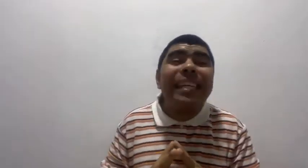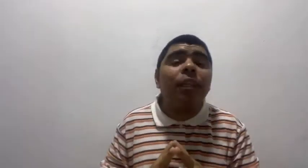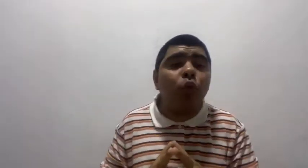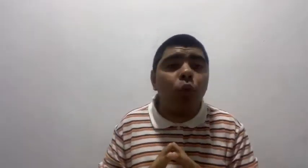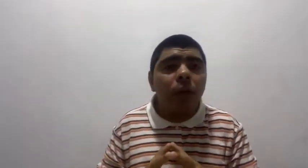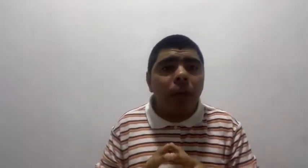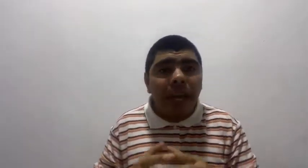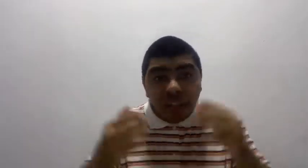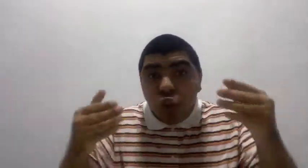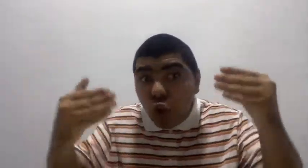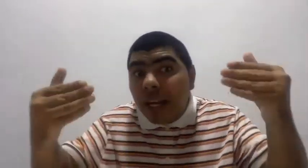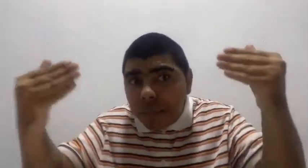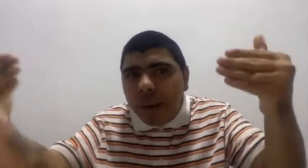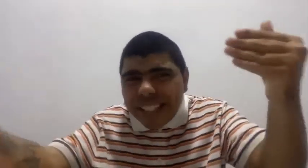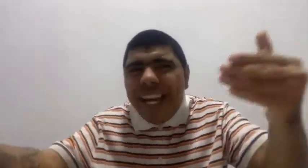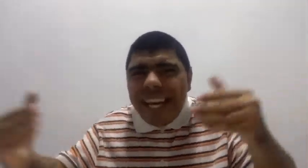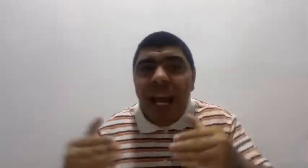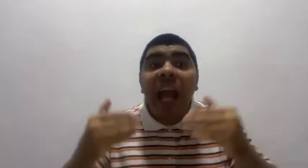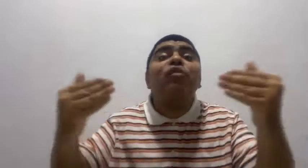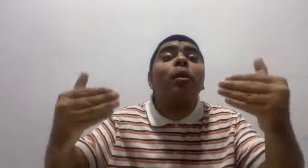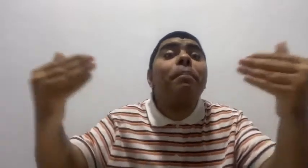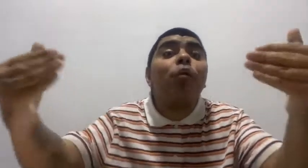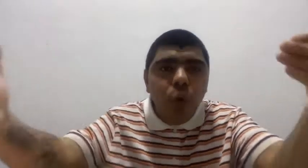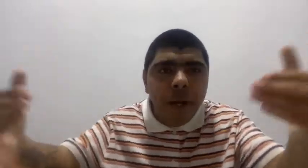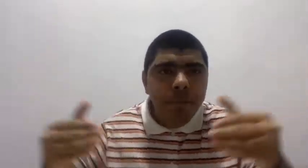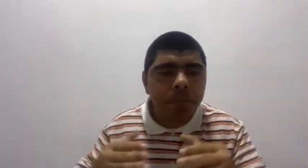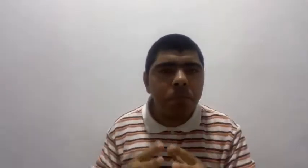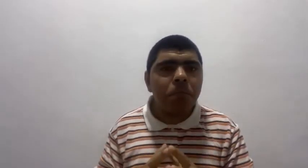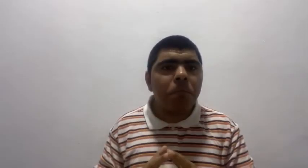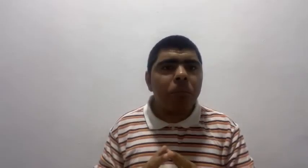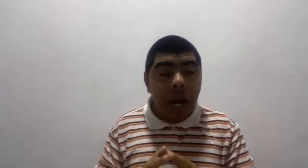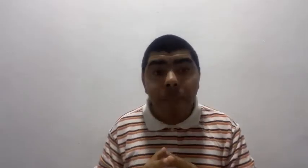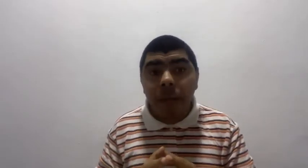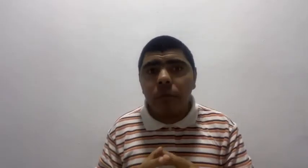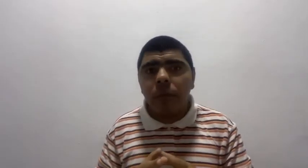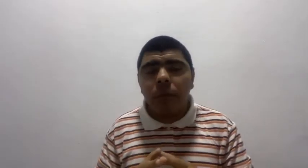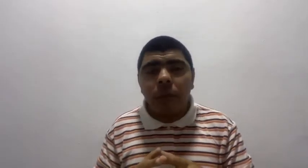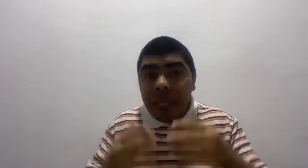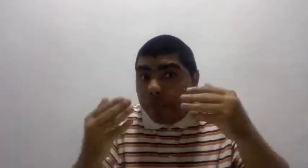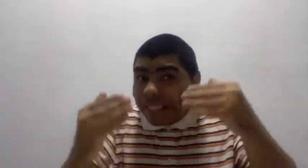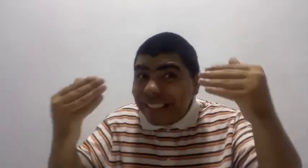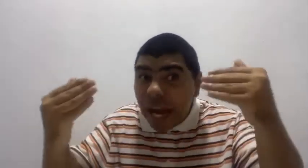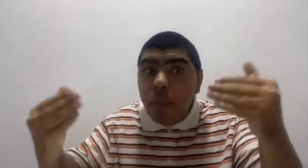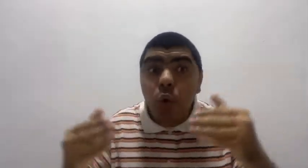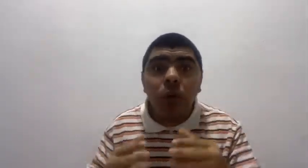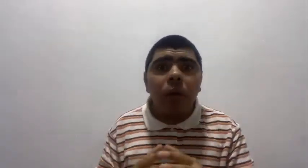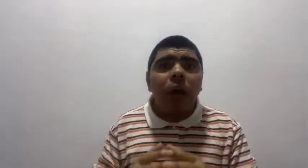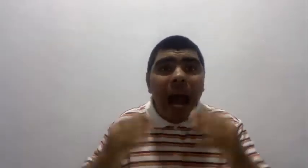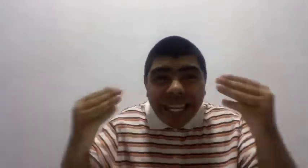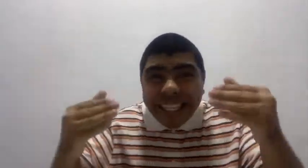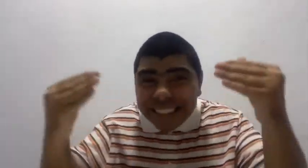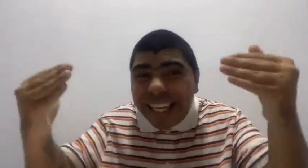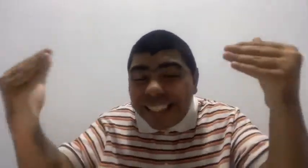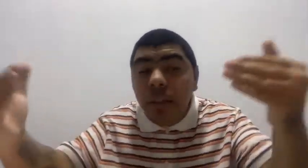Espíritu. Eso es lo que el Padre anhela, eso es madurez. Amén. Que aprendamos a crecer en